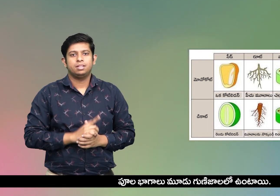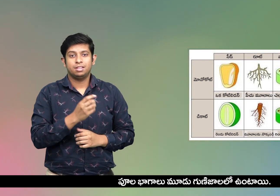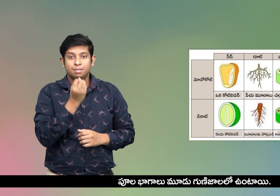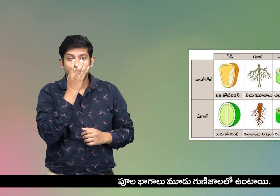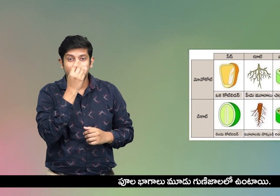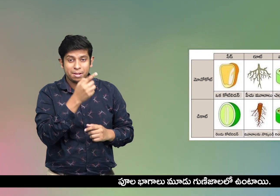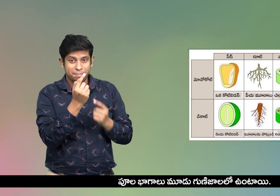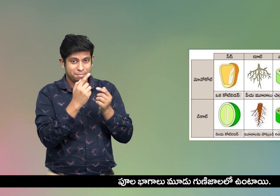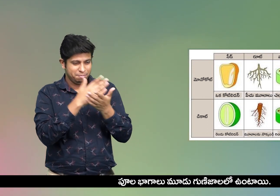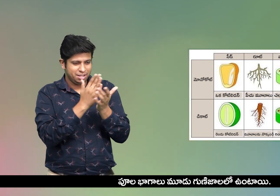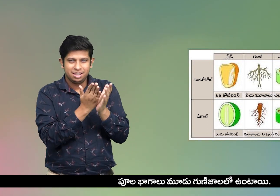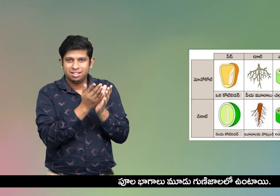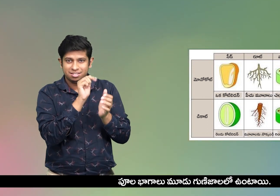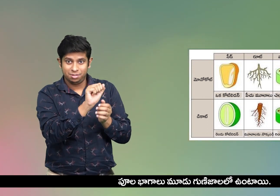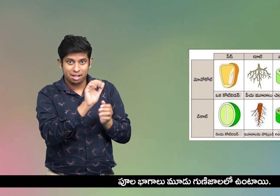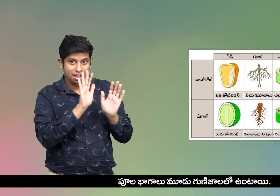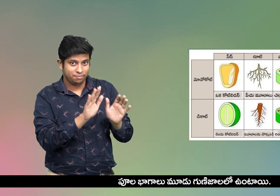పూల భాగాలు 3 గుణిజాలలో ఉంటాయి.